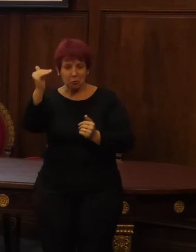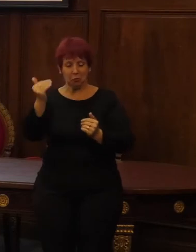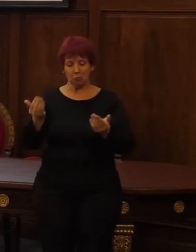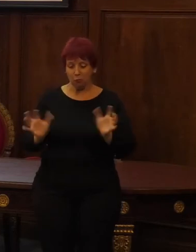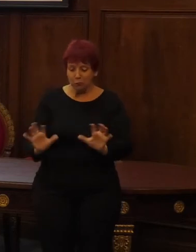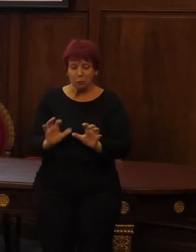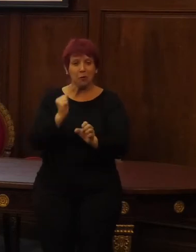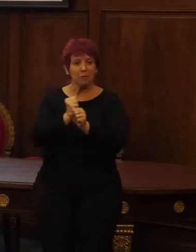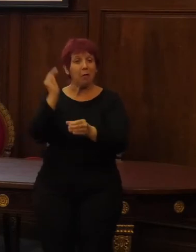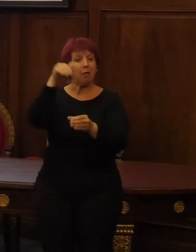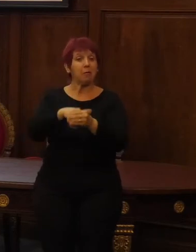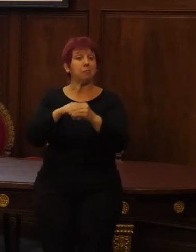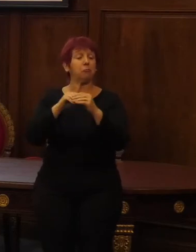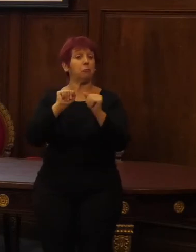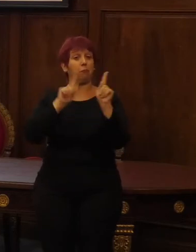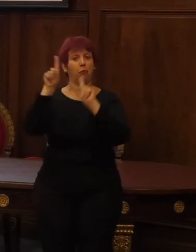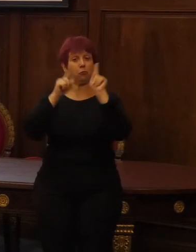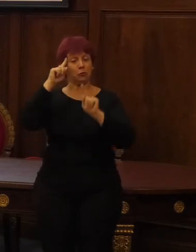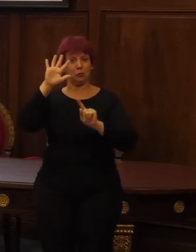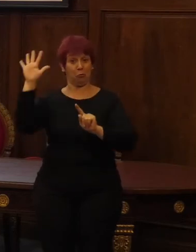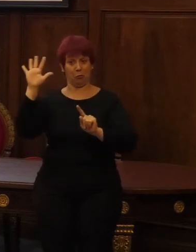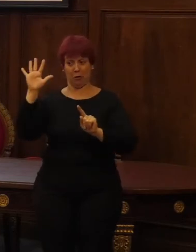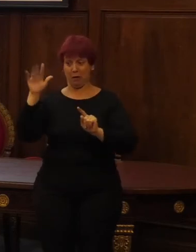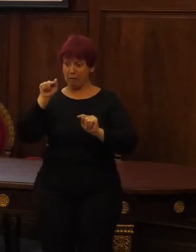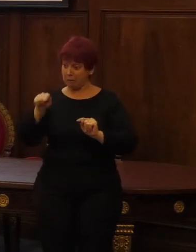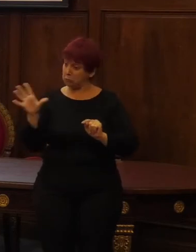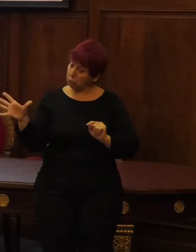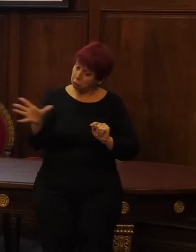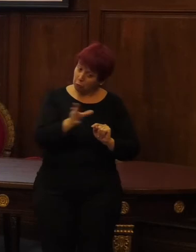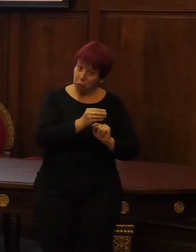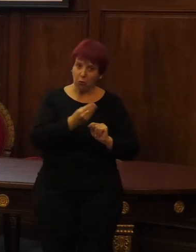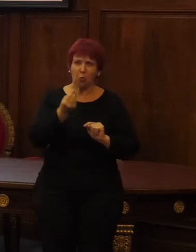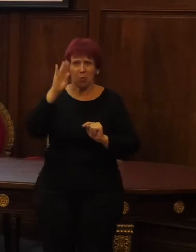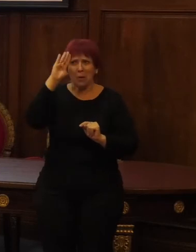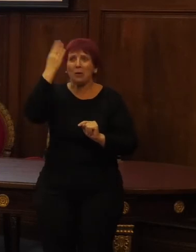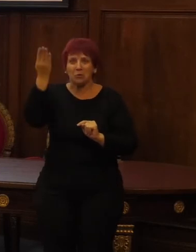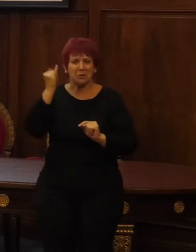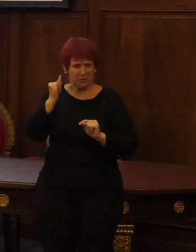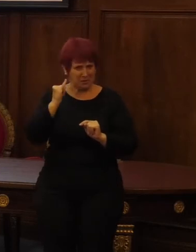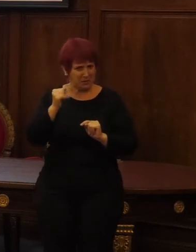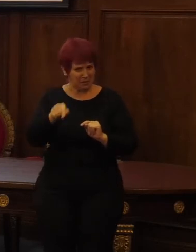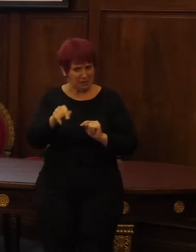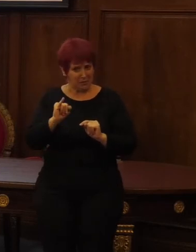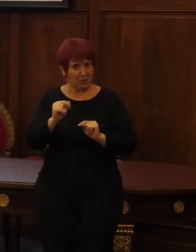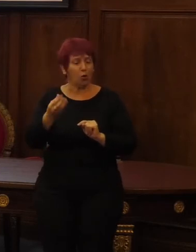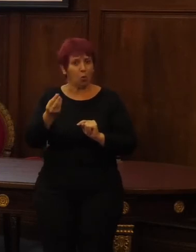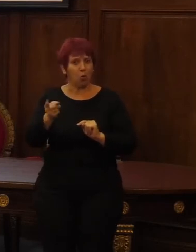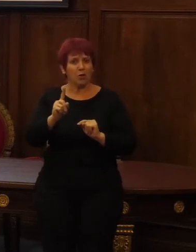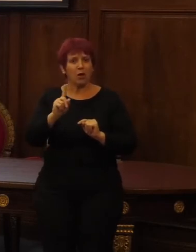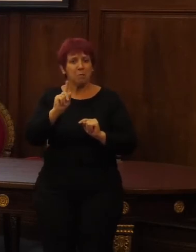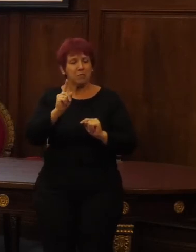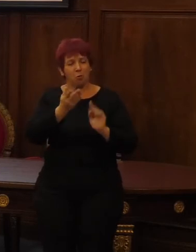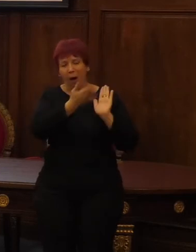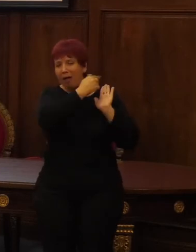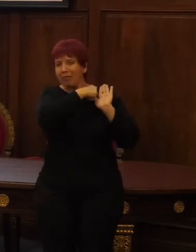funcionarios. Entonces, el reconocimiento de las procedencias tiene que ver con eso, no tanto con el